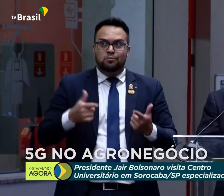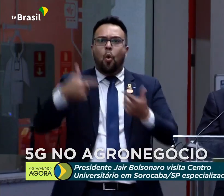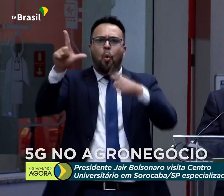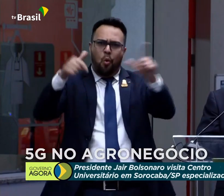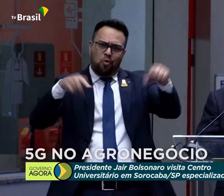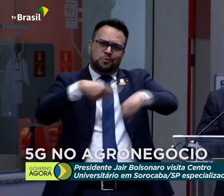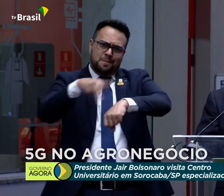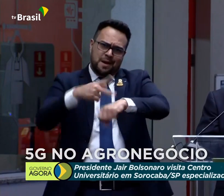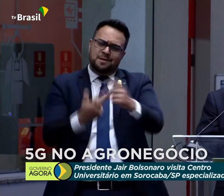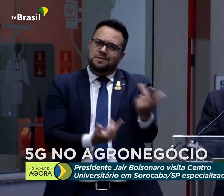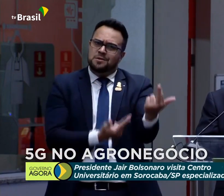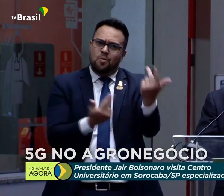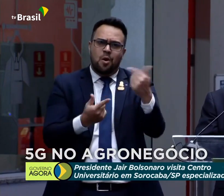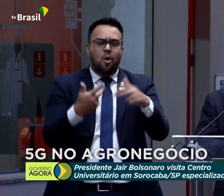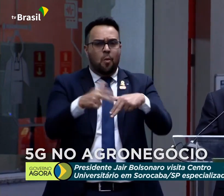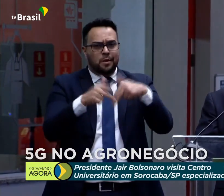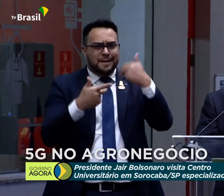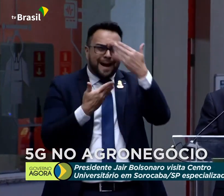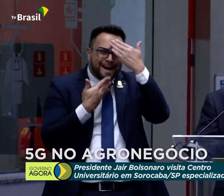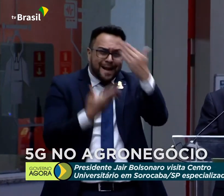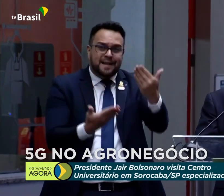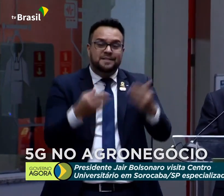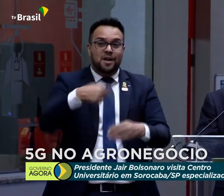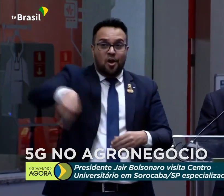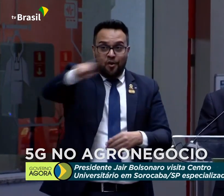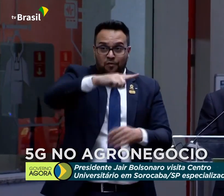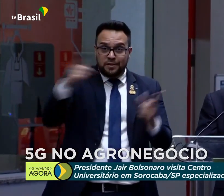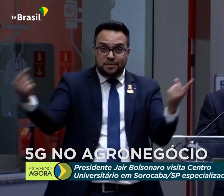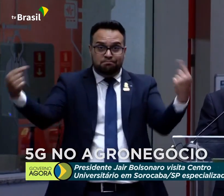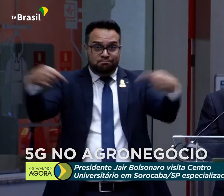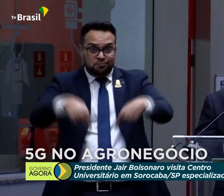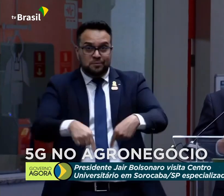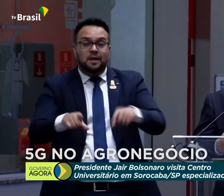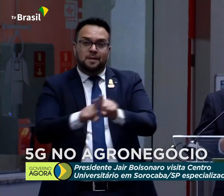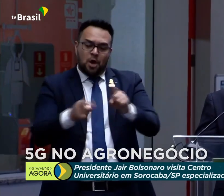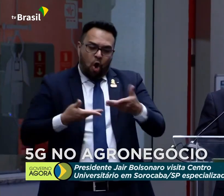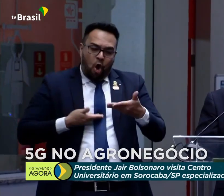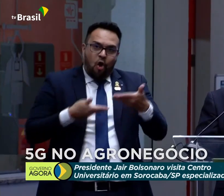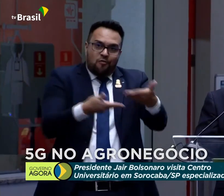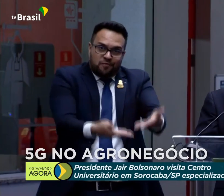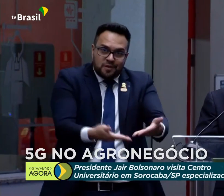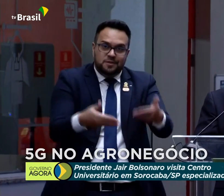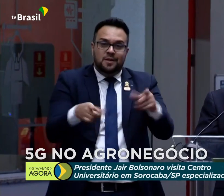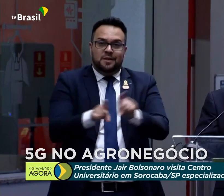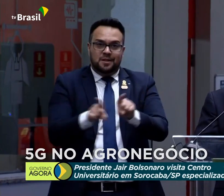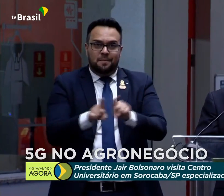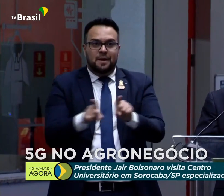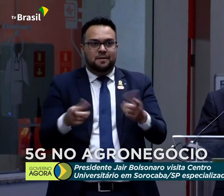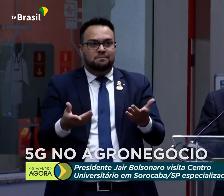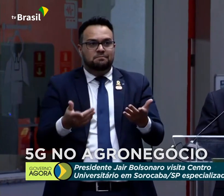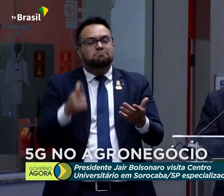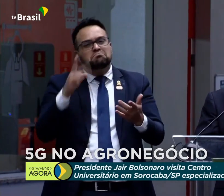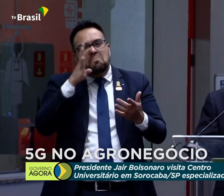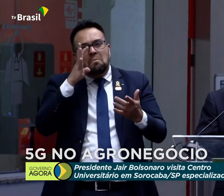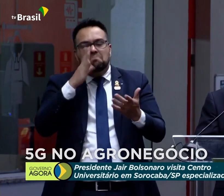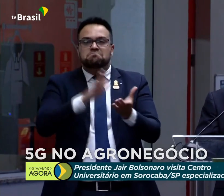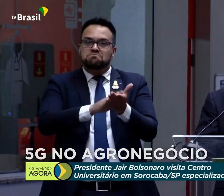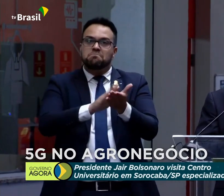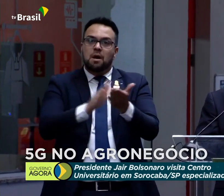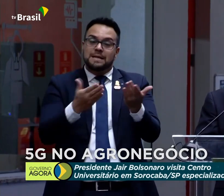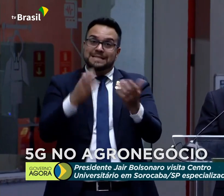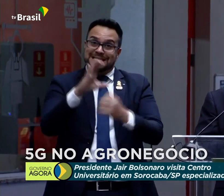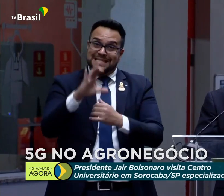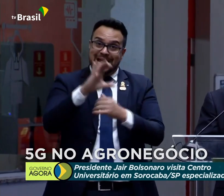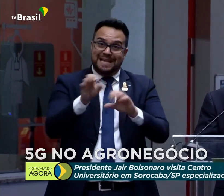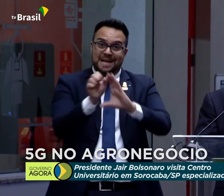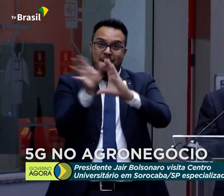países. Então, gente, eu queria agradecer demais a presença de todos, agradecer pelo convite, agradecer por prestigiarem a ciência, a